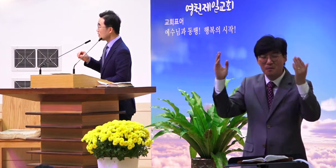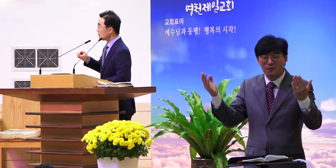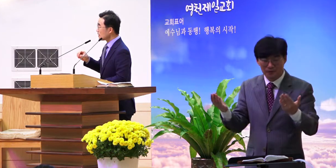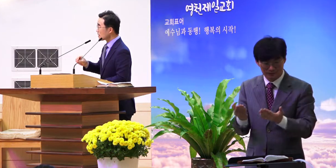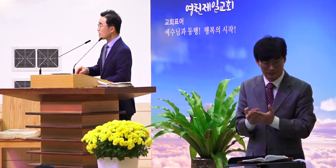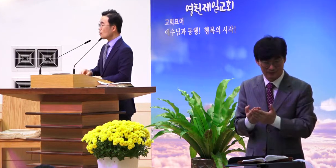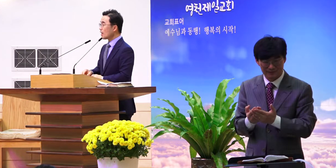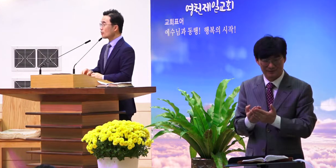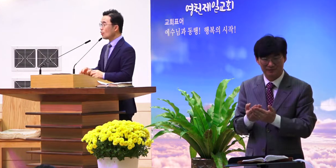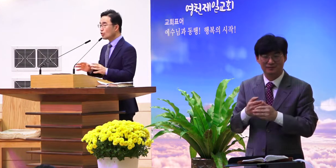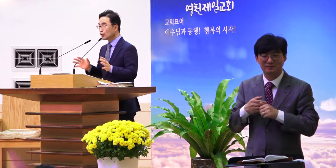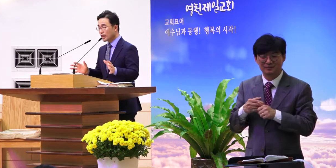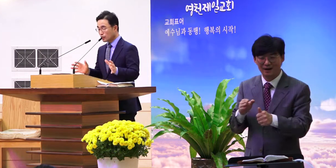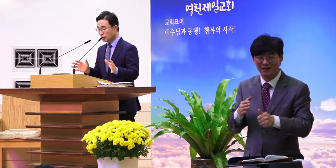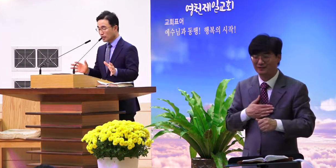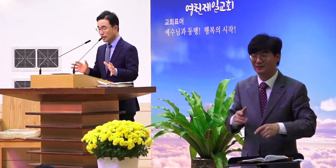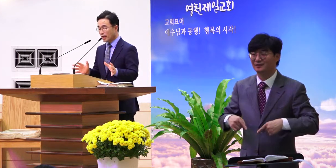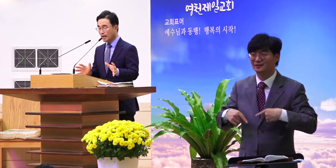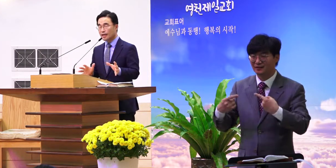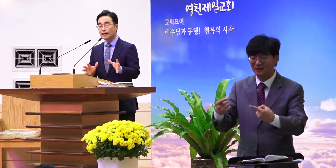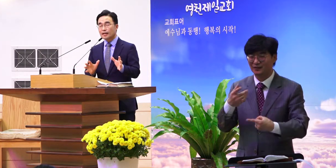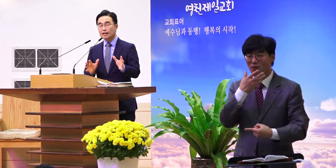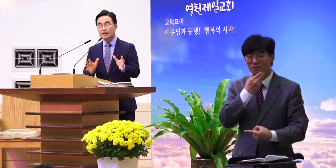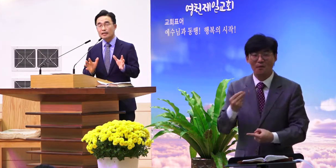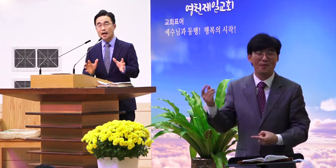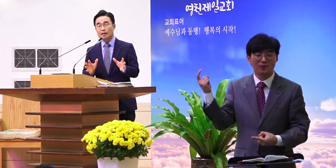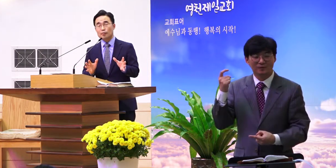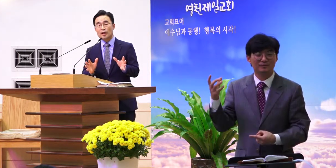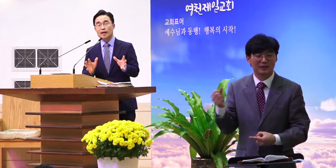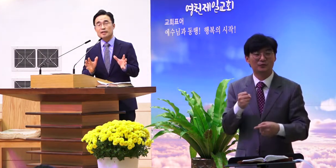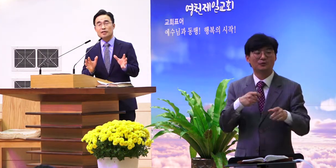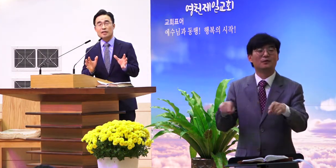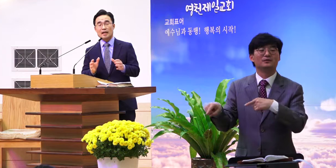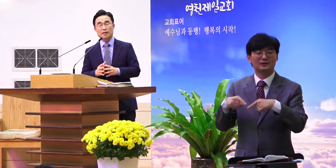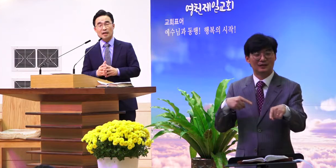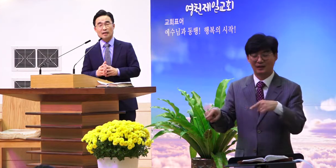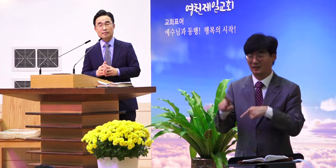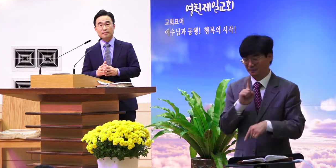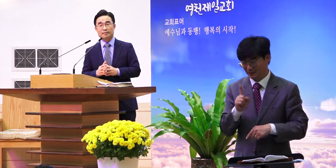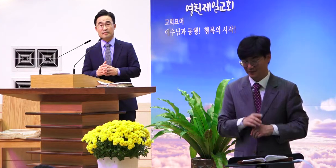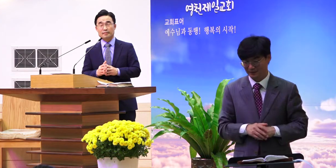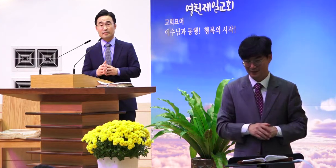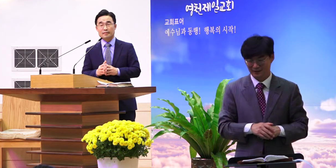말씀을 제자들과 또 오늘 우리에게 주실 때에 그냥 보내신 것이 아닙니다.